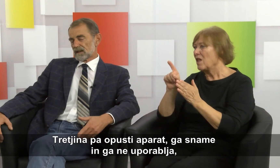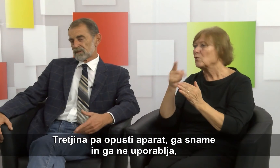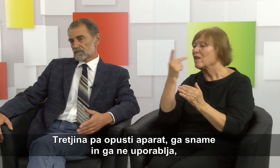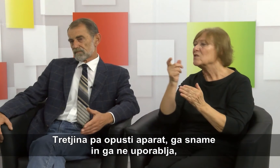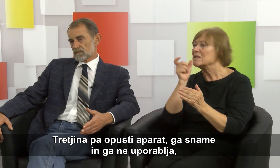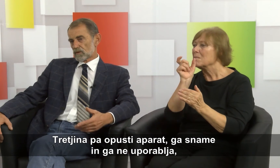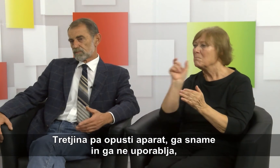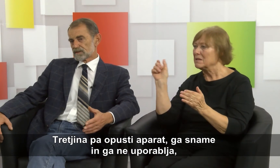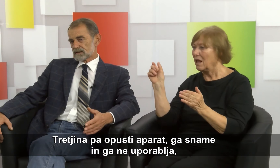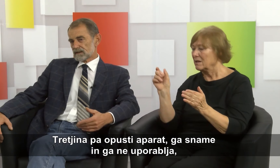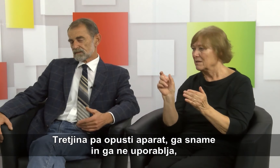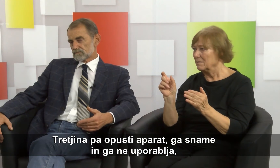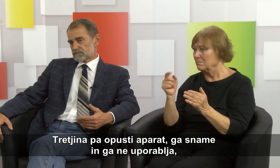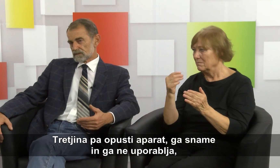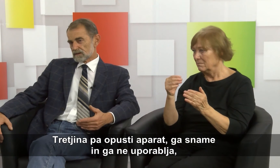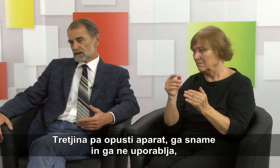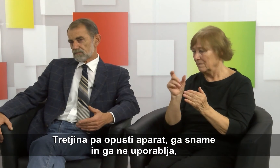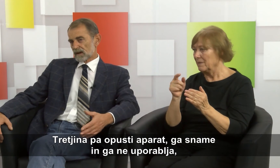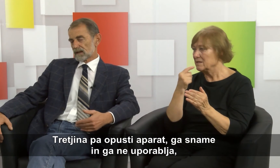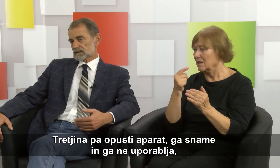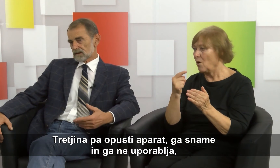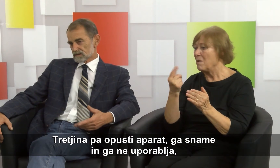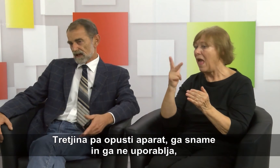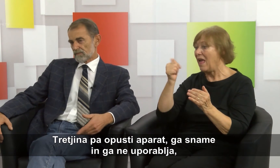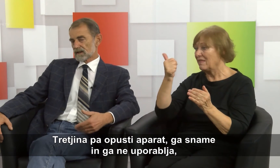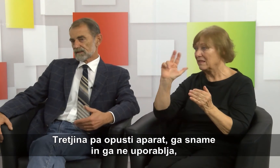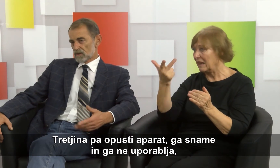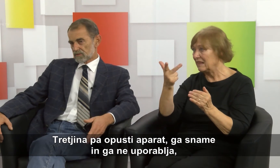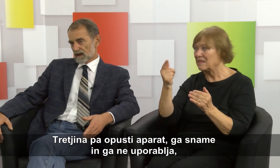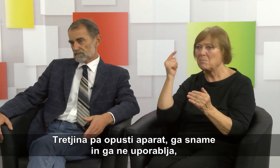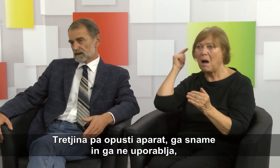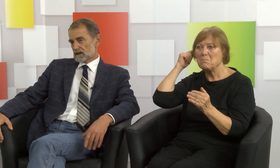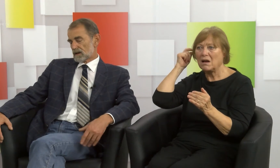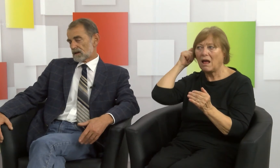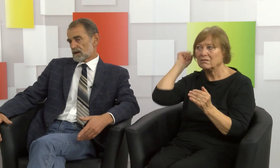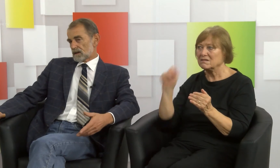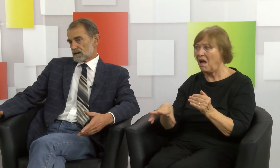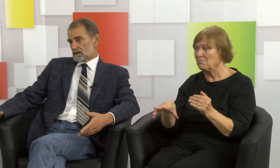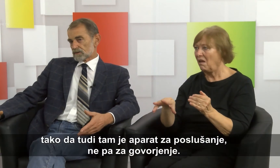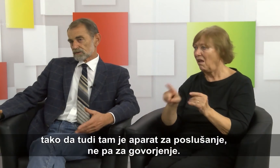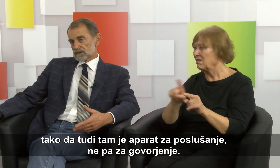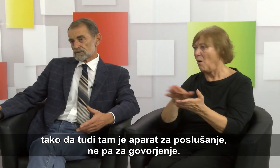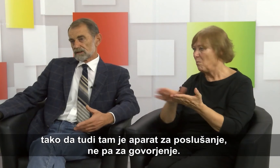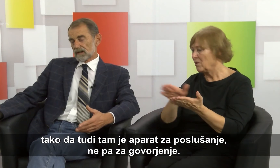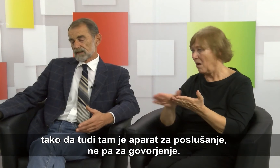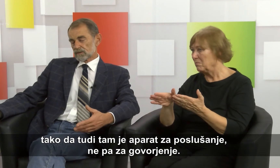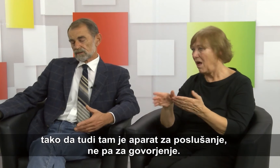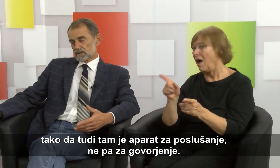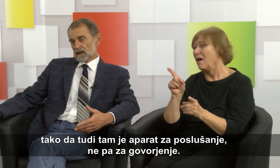pa opusti aparat, ga sname, ga ne uporablja. Tako da tudi tam, ne, to je